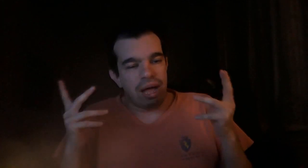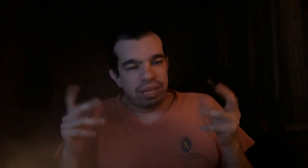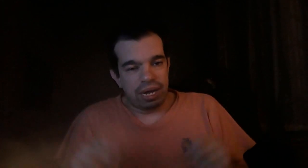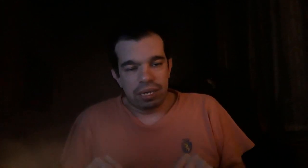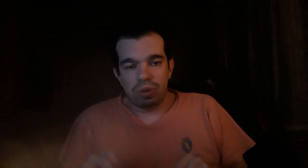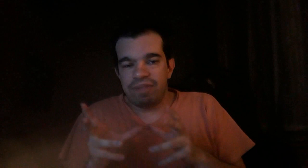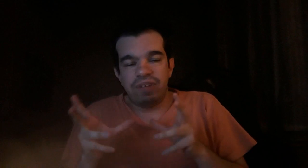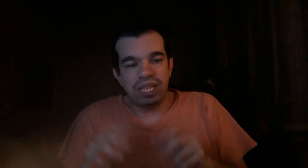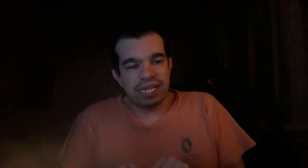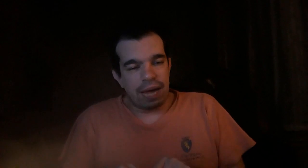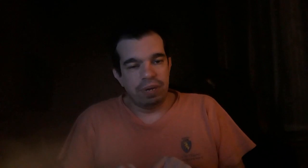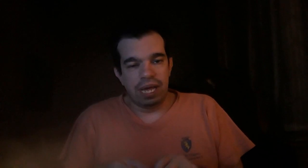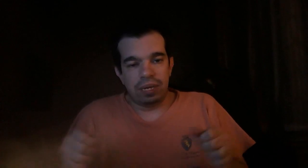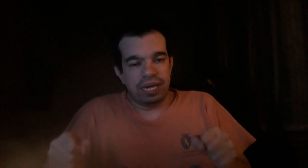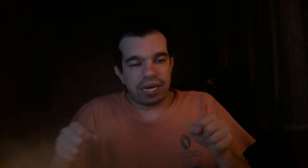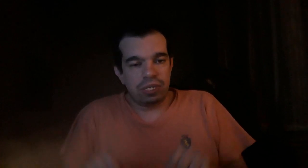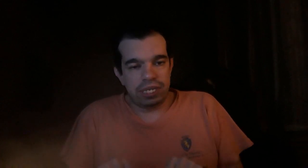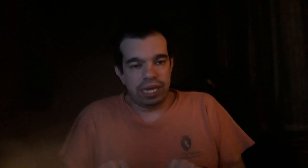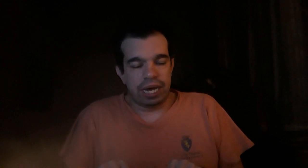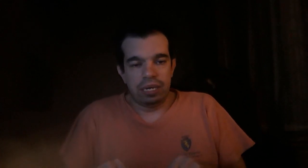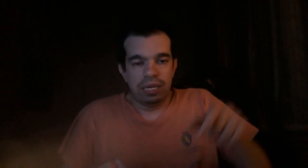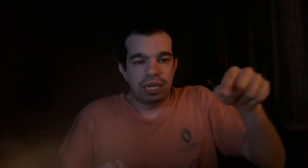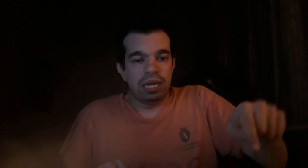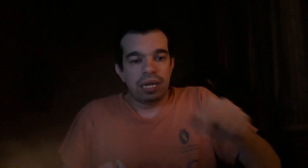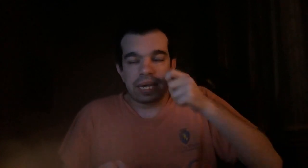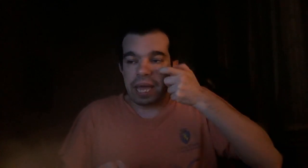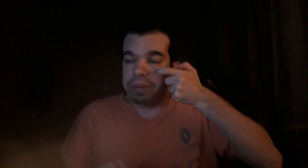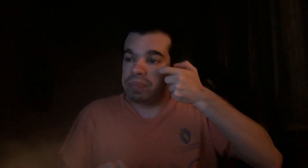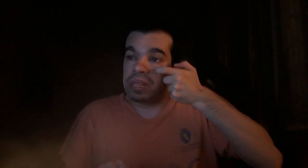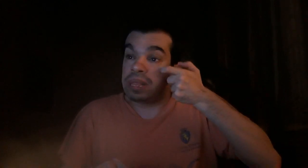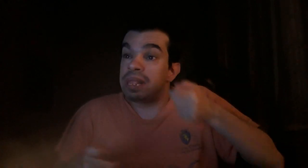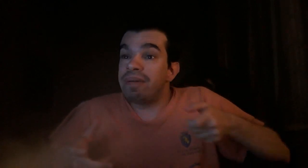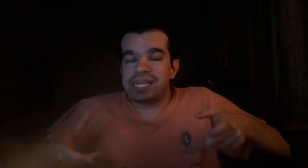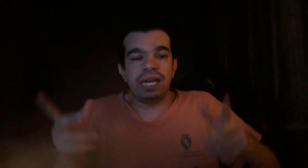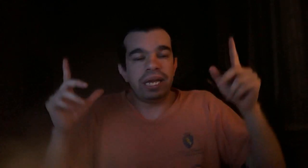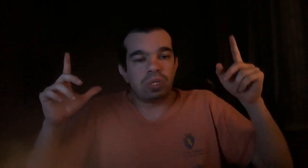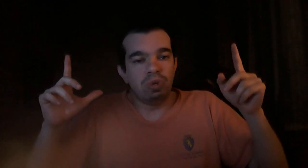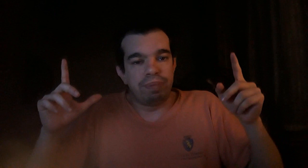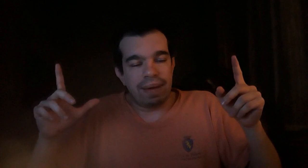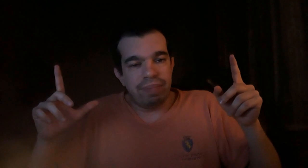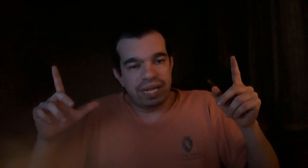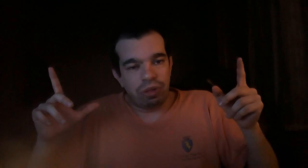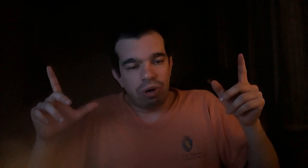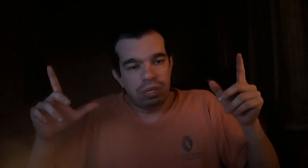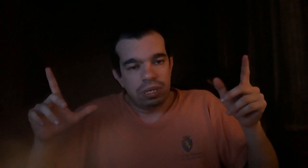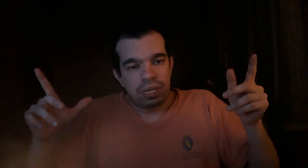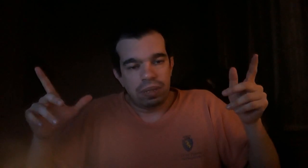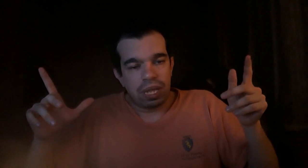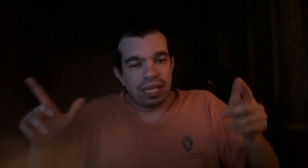un padre con la figlia disabile in carrozzina, che deve salire su per la metro, che